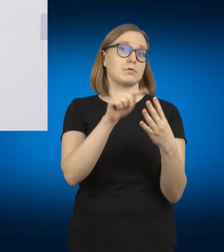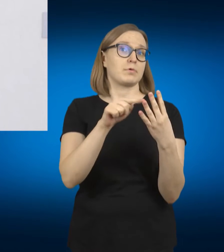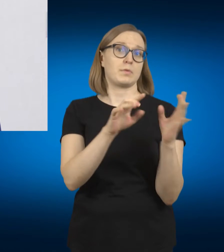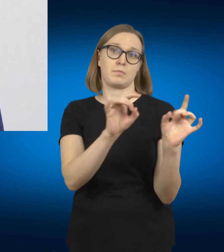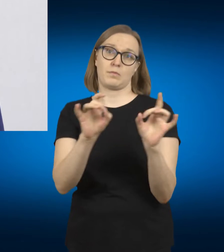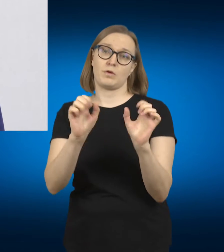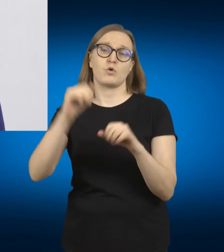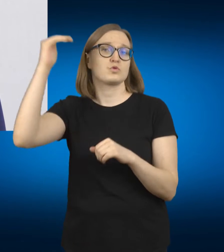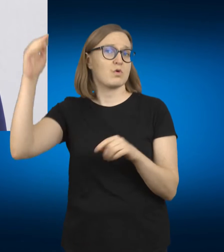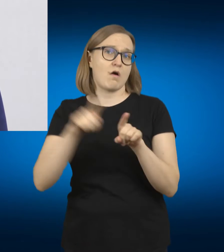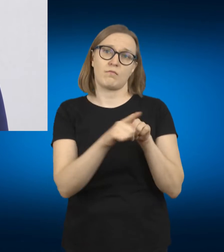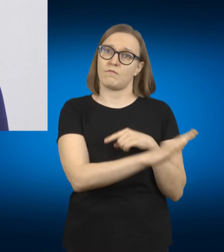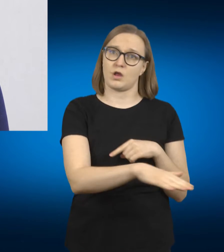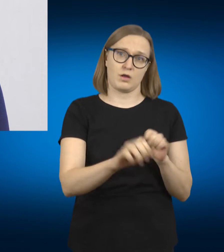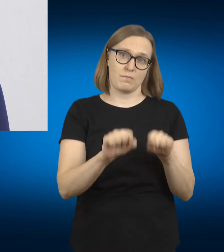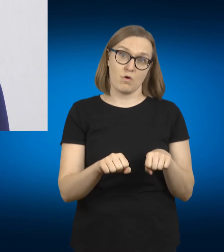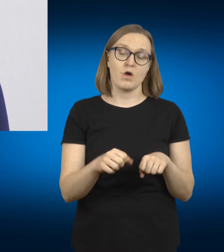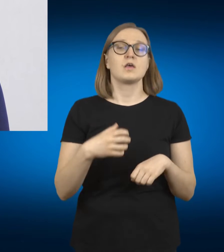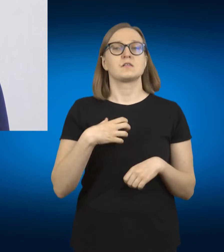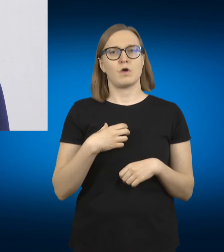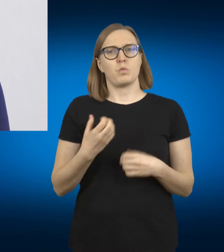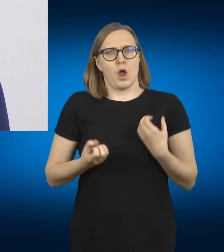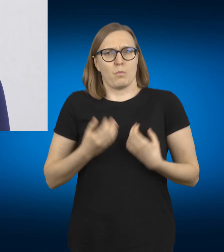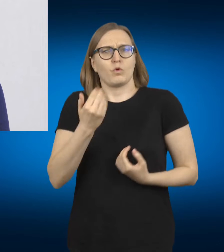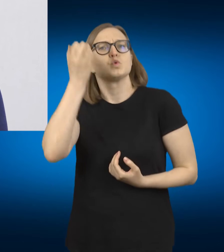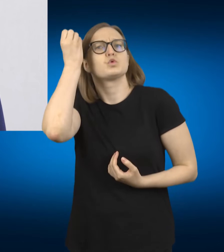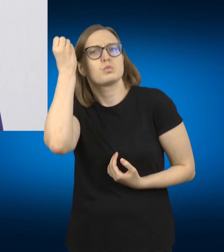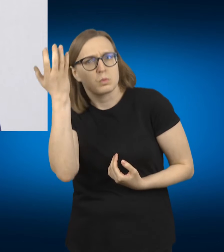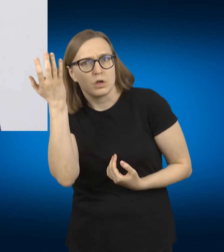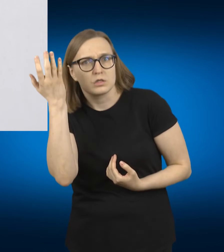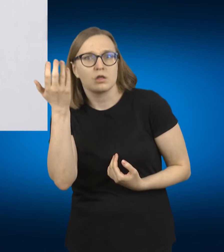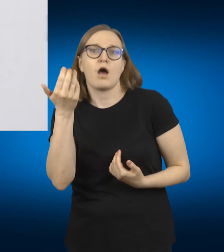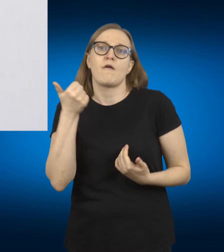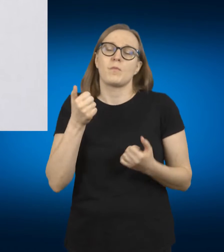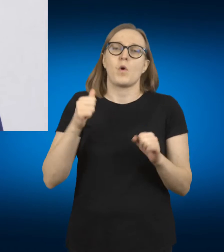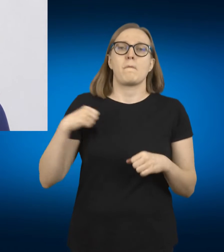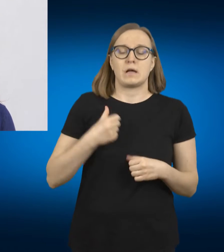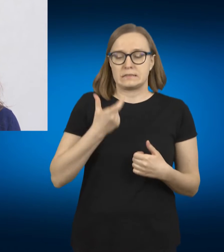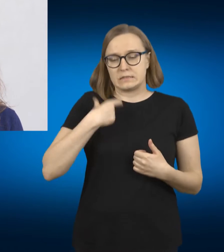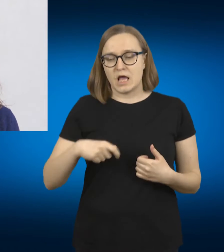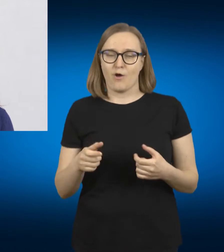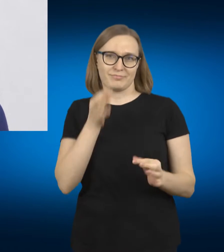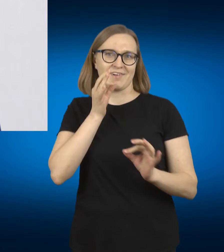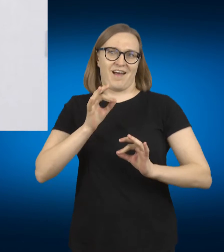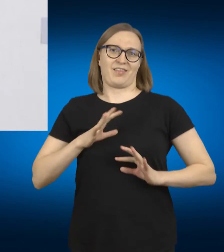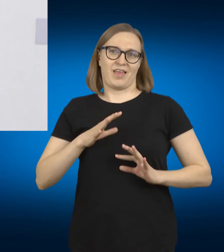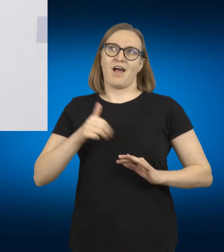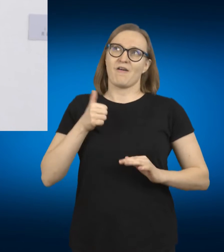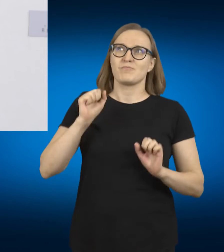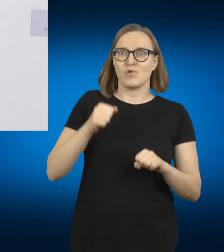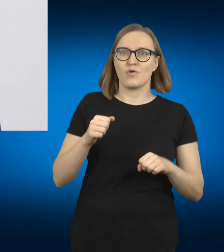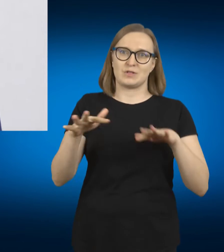suaugusiam, kurias svarbu suprasti ir turėti omeny, kad galėtumėm būti savo atlaidesni ir geriau adaptuotis šitoje susidariusioje